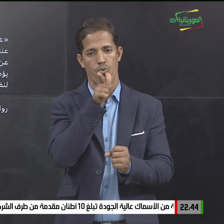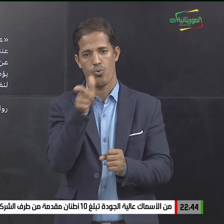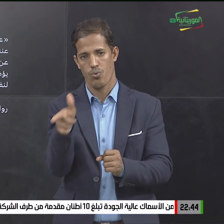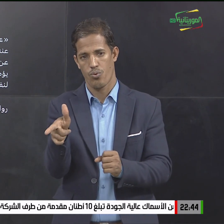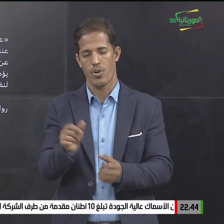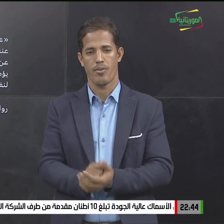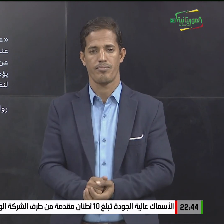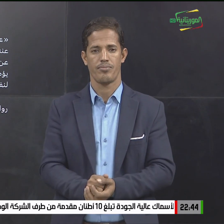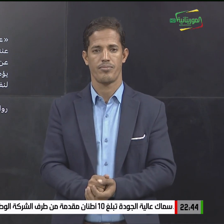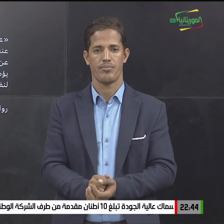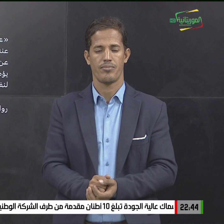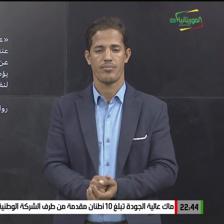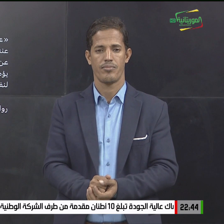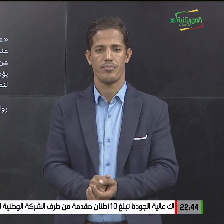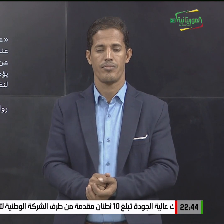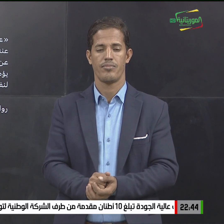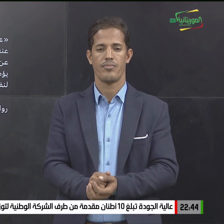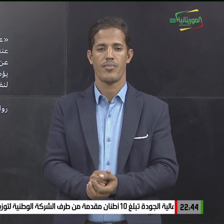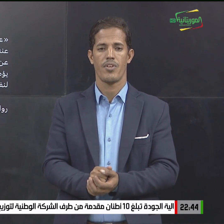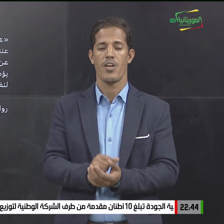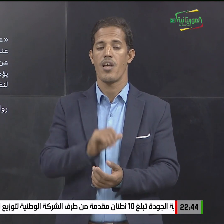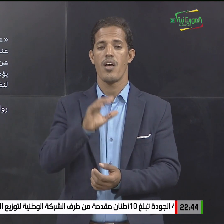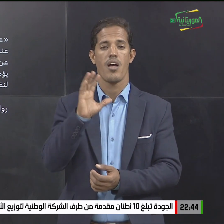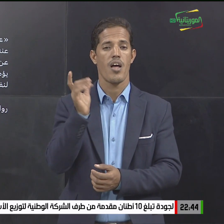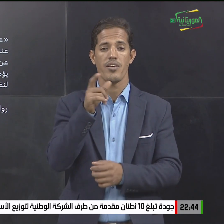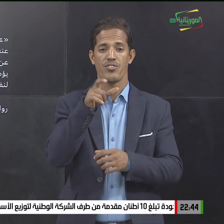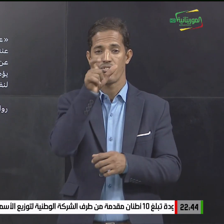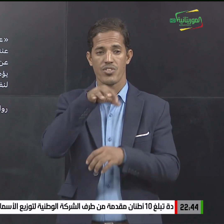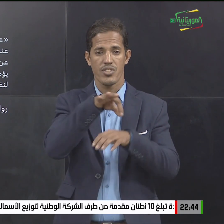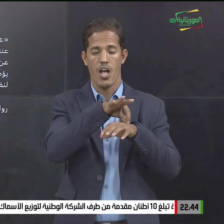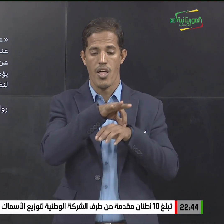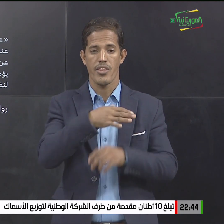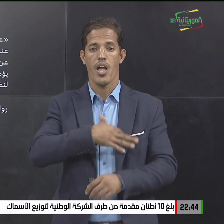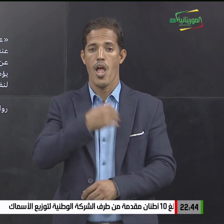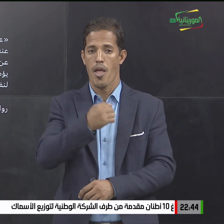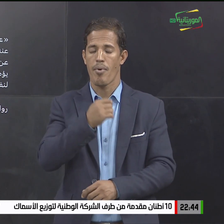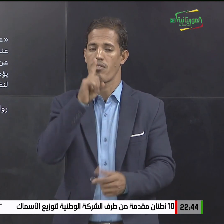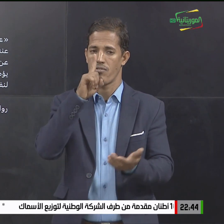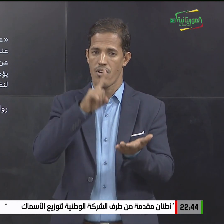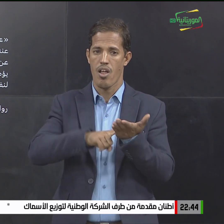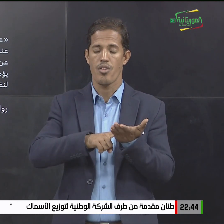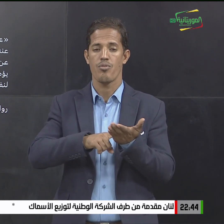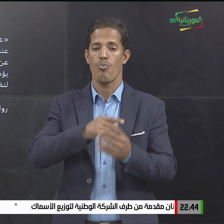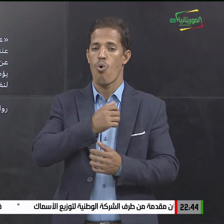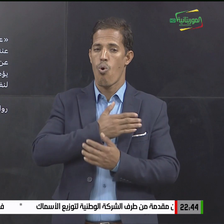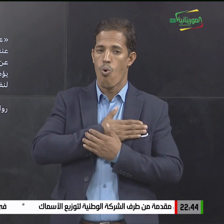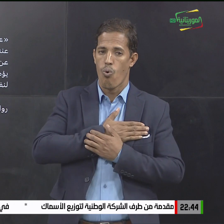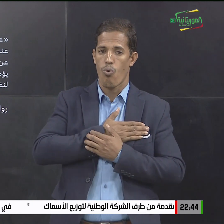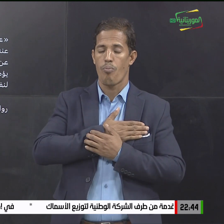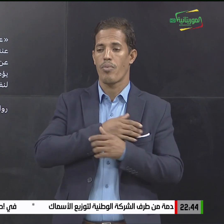وسلم، عن النبي صلى الله عليه وسلم قال: لا يؤمن